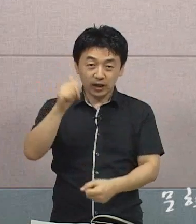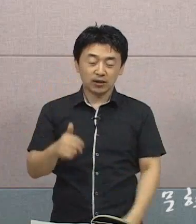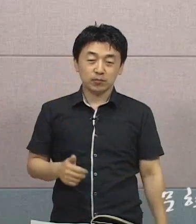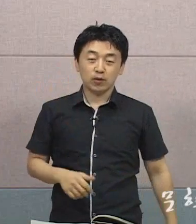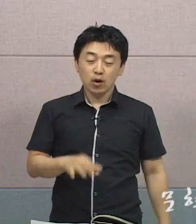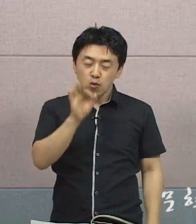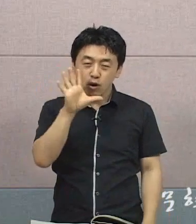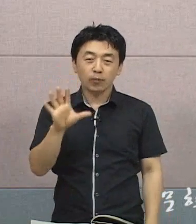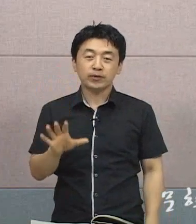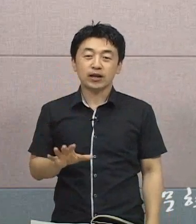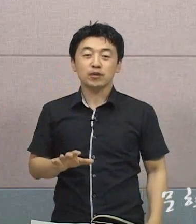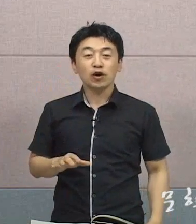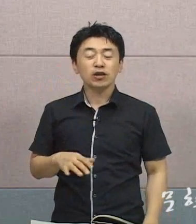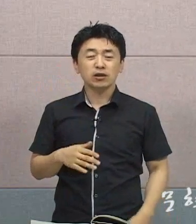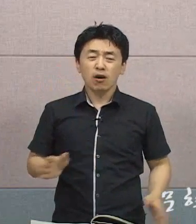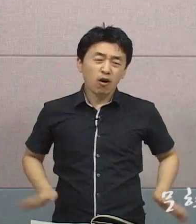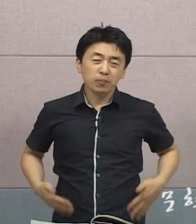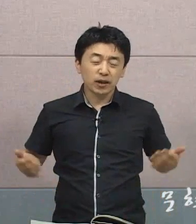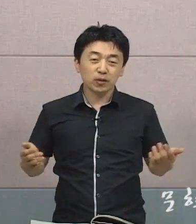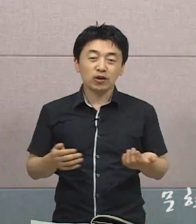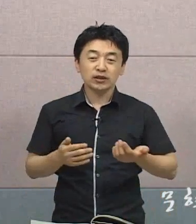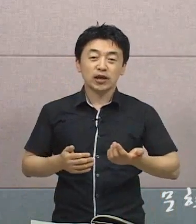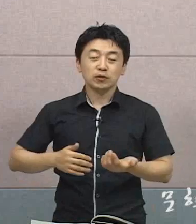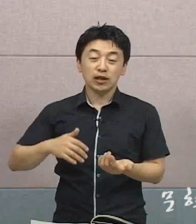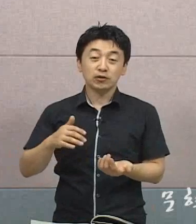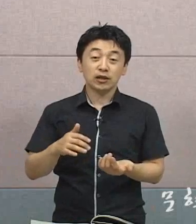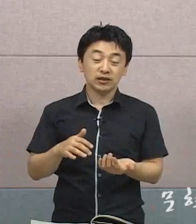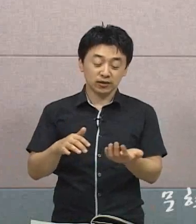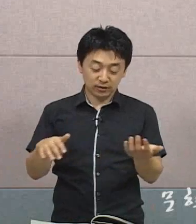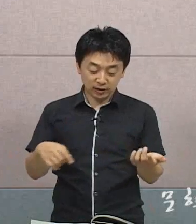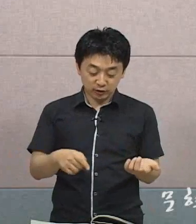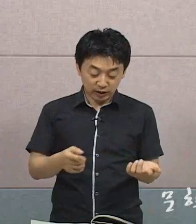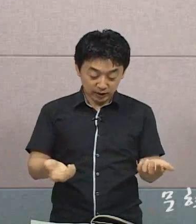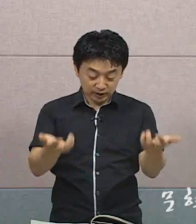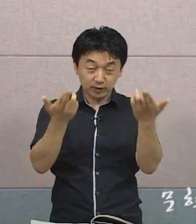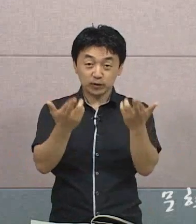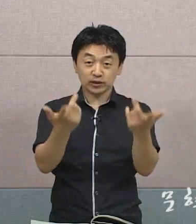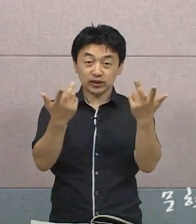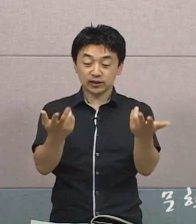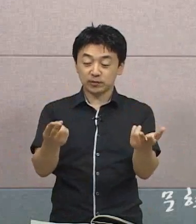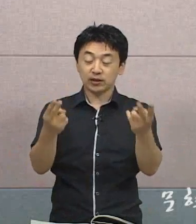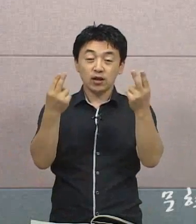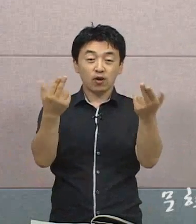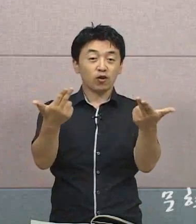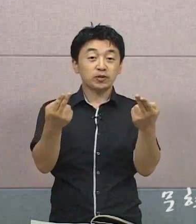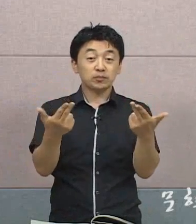없다, 뭐 여러 가지 사용을 하거든요. 근데 그 중에 하나가 지금 이거 등장을 했습니다. 엄지는 피셔도